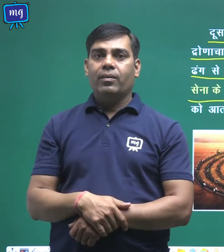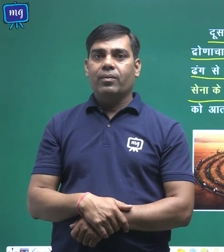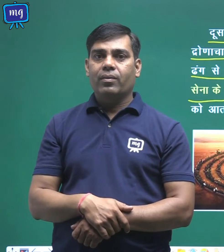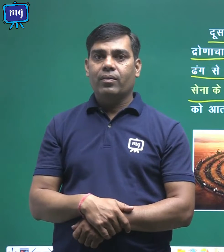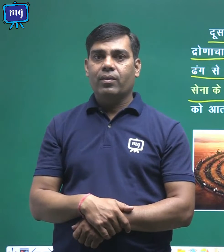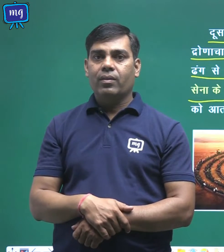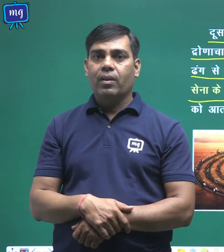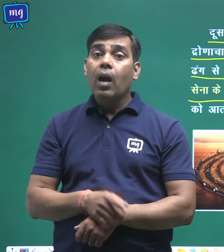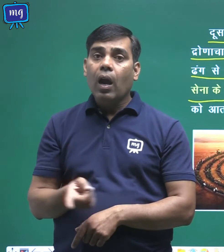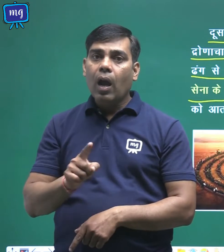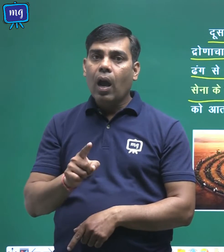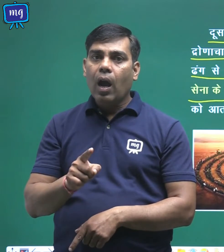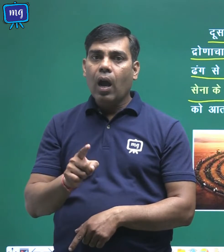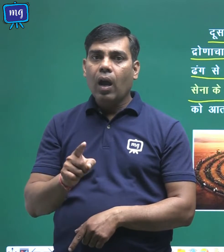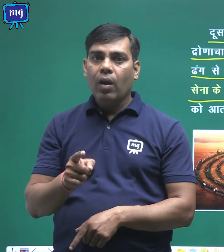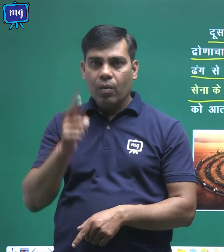का कौशल